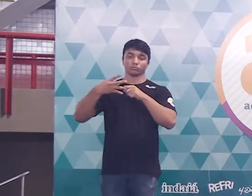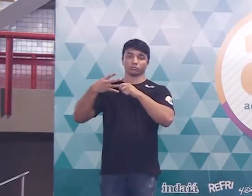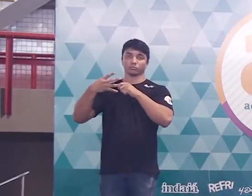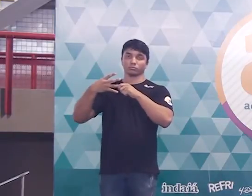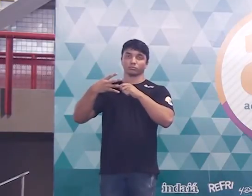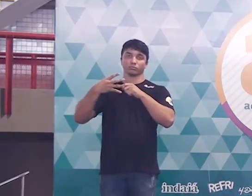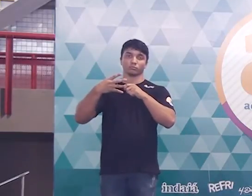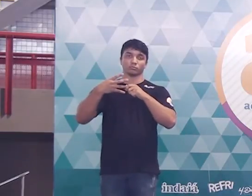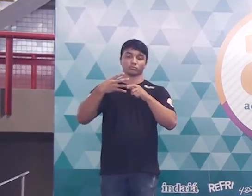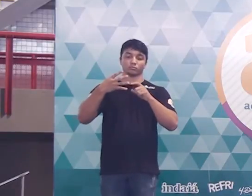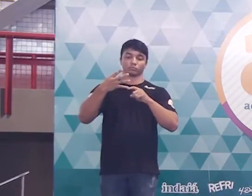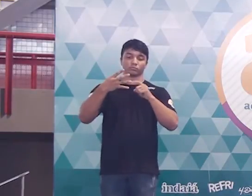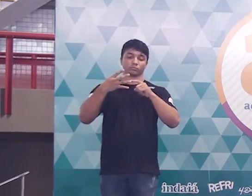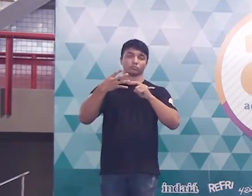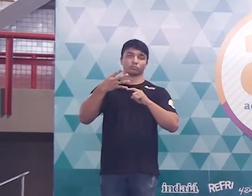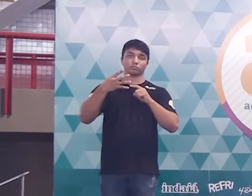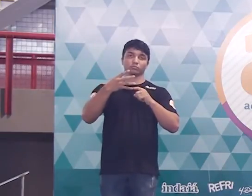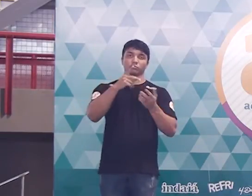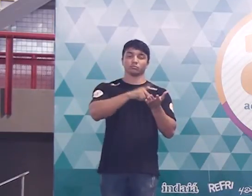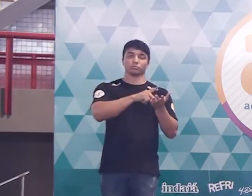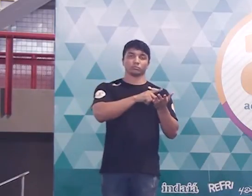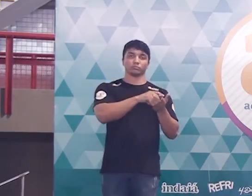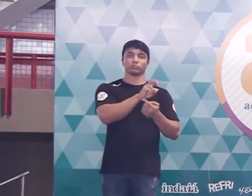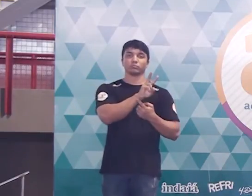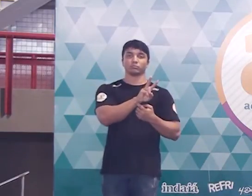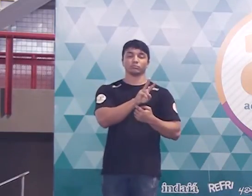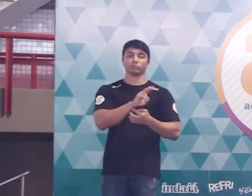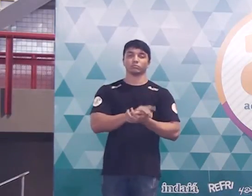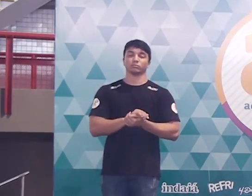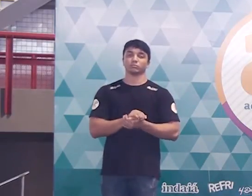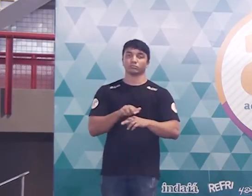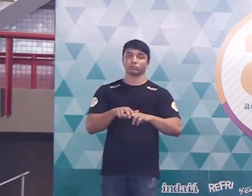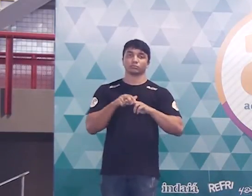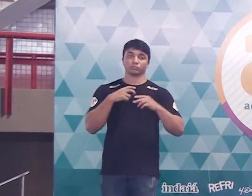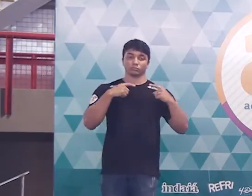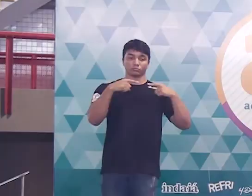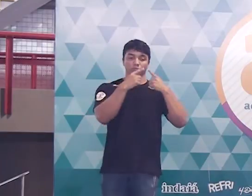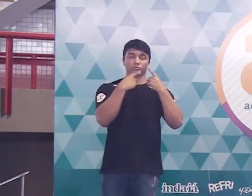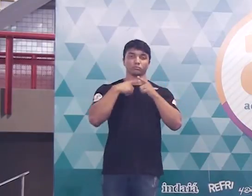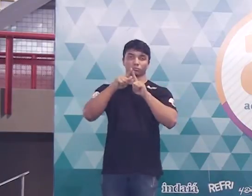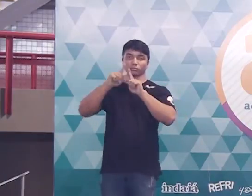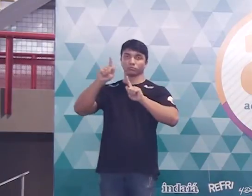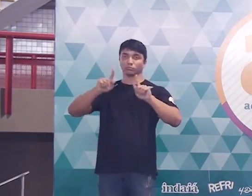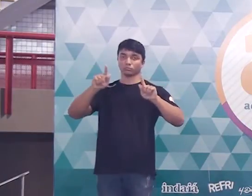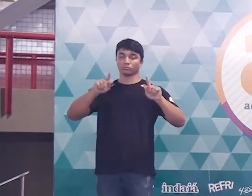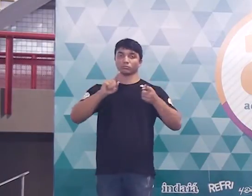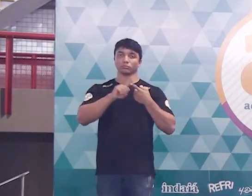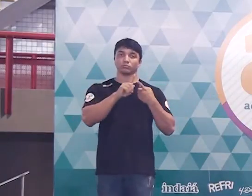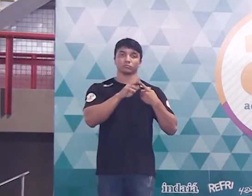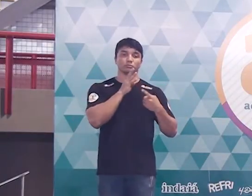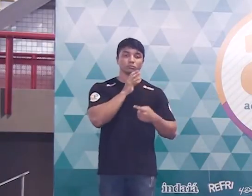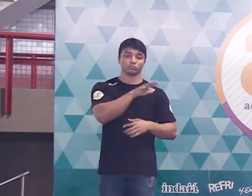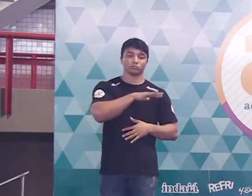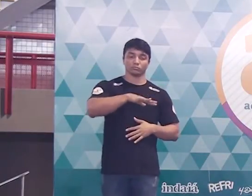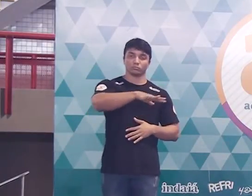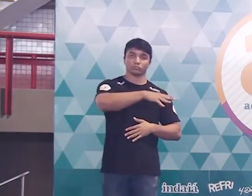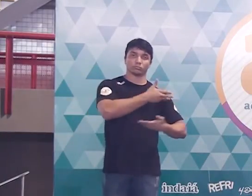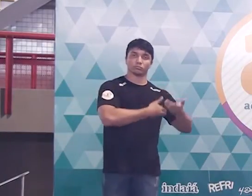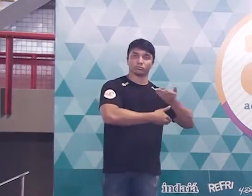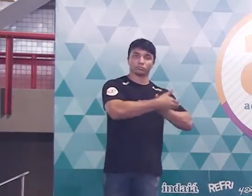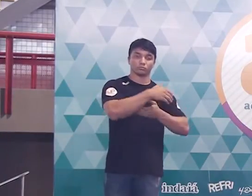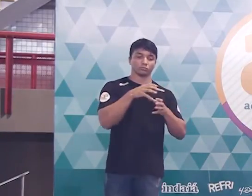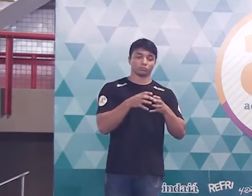Terceiro e quarto itens, o quê? Verdadeiros. De acordo com o gráfico e com o conhecimento sobre